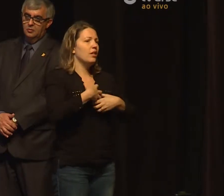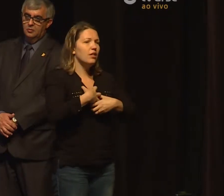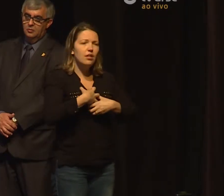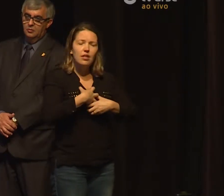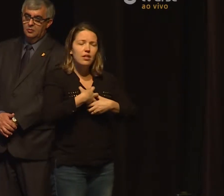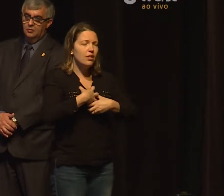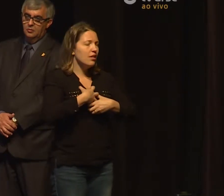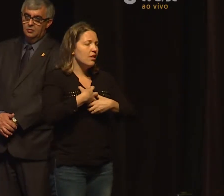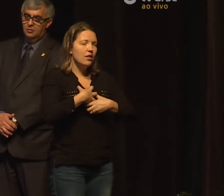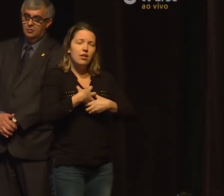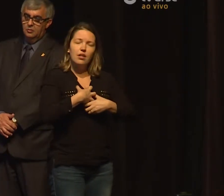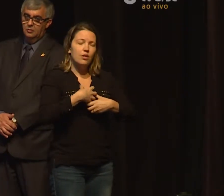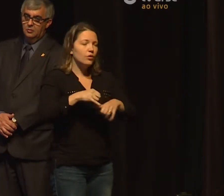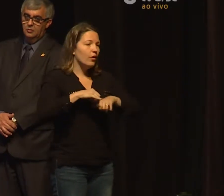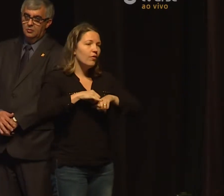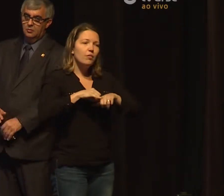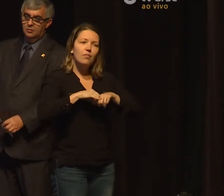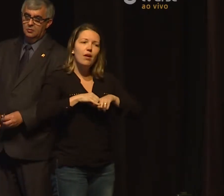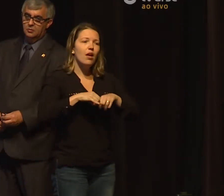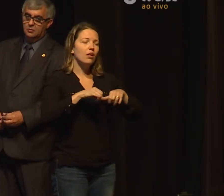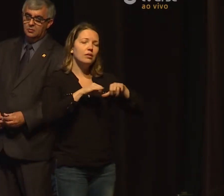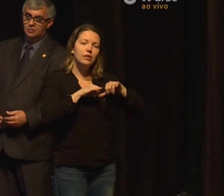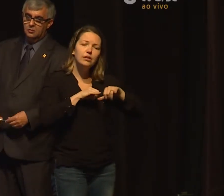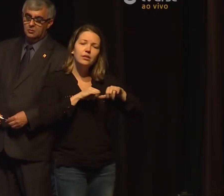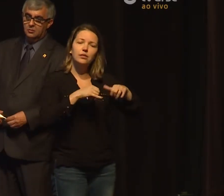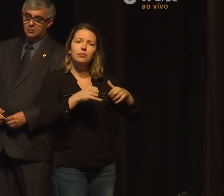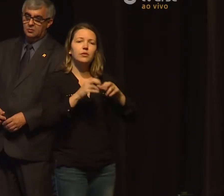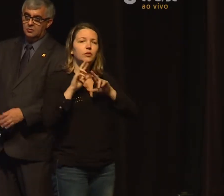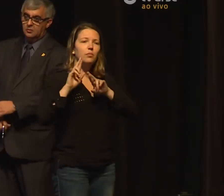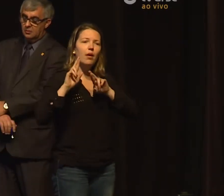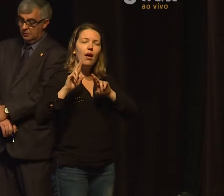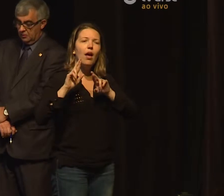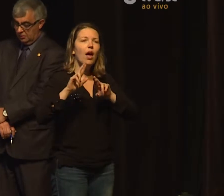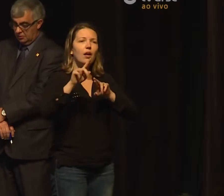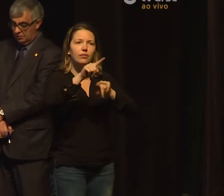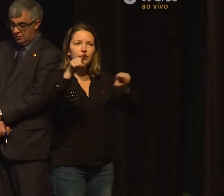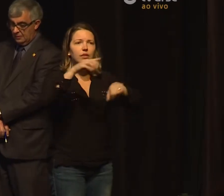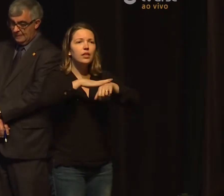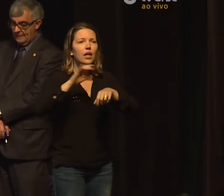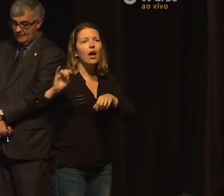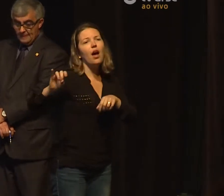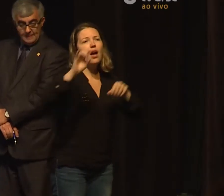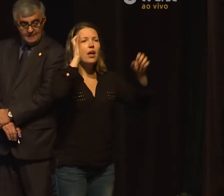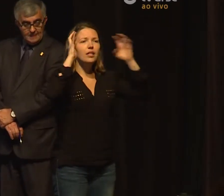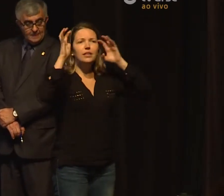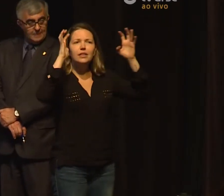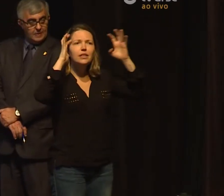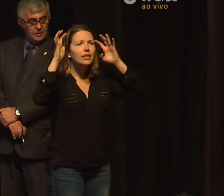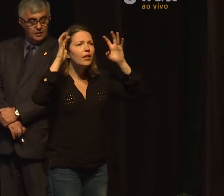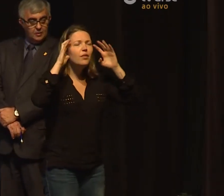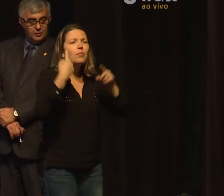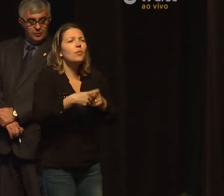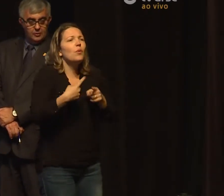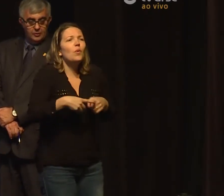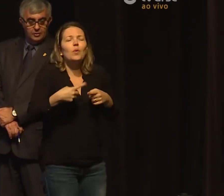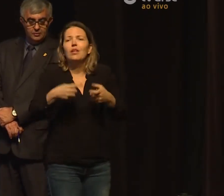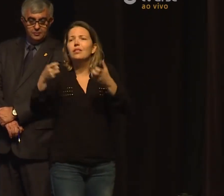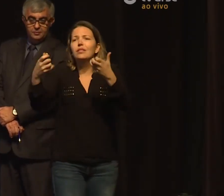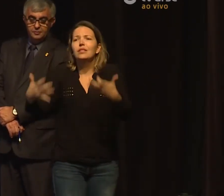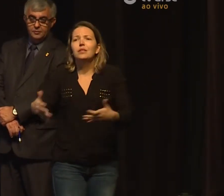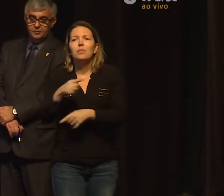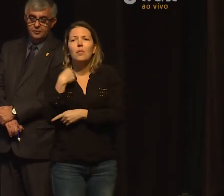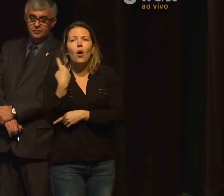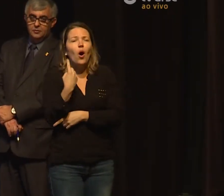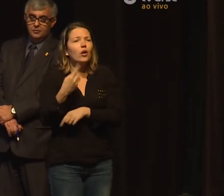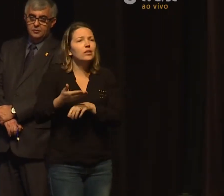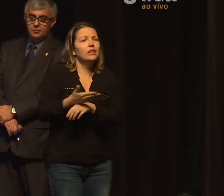que esta dolorosa partida sirva de reflexão para todos, especialmente aqueles ávidos por holofote, que,